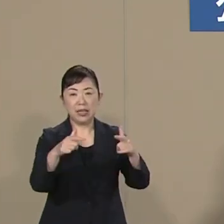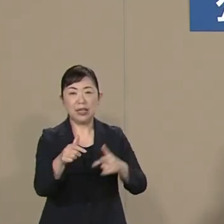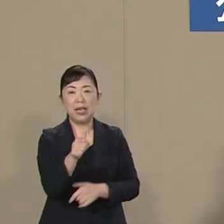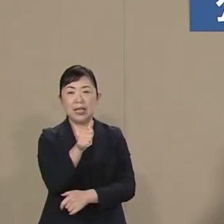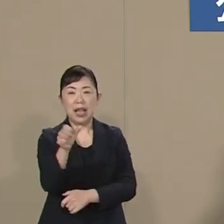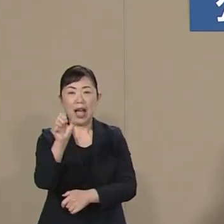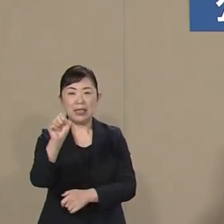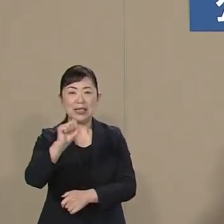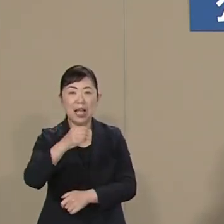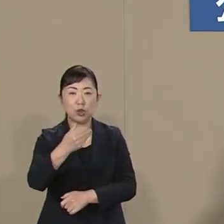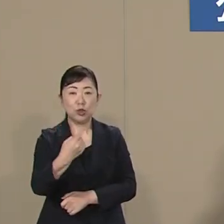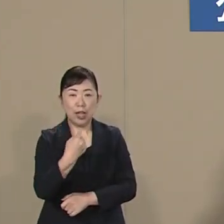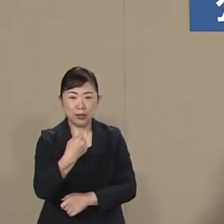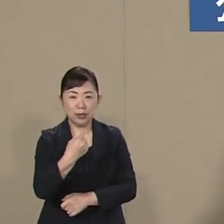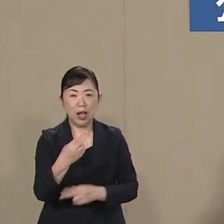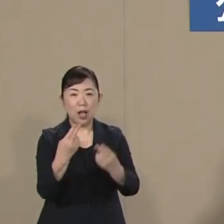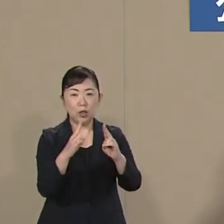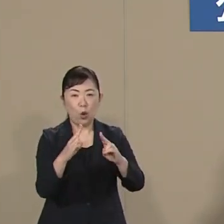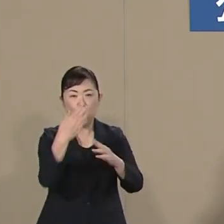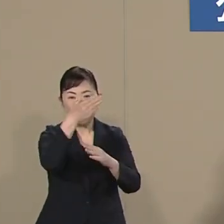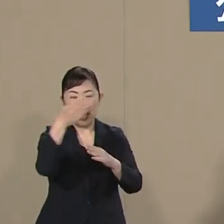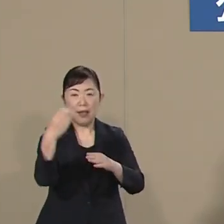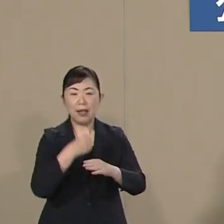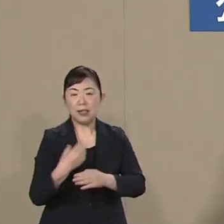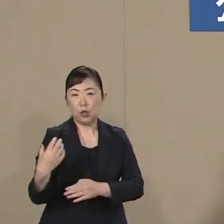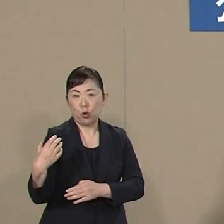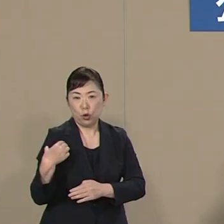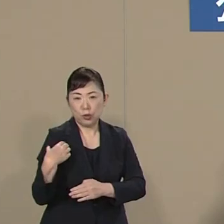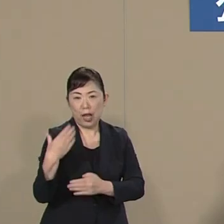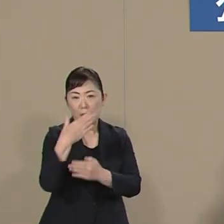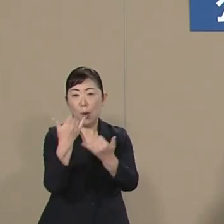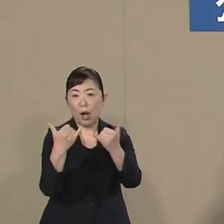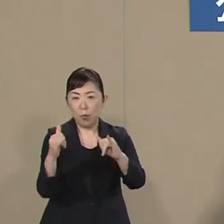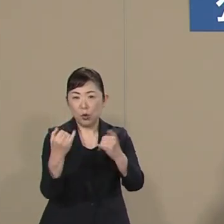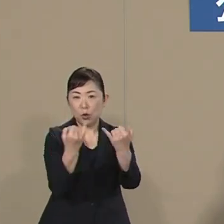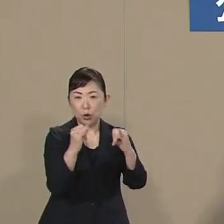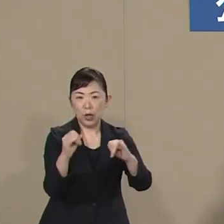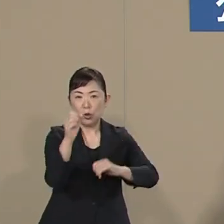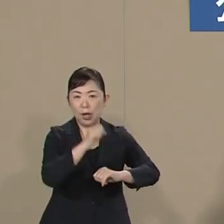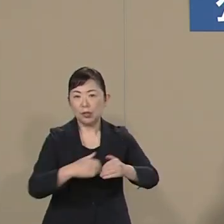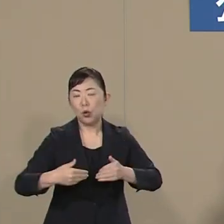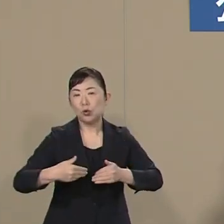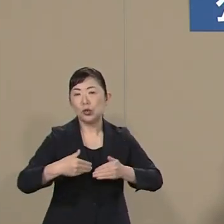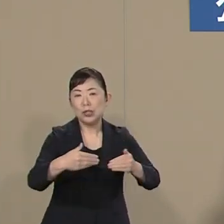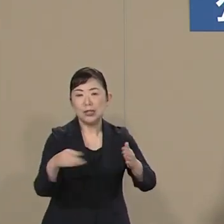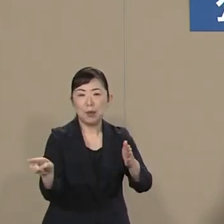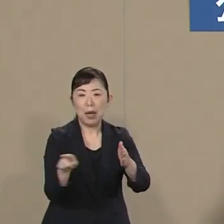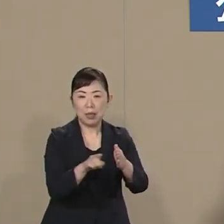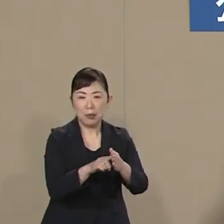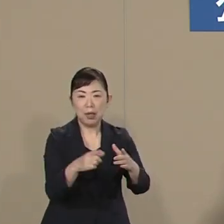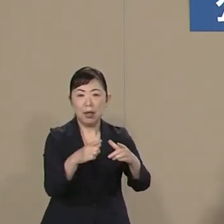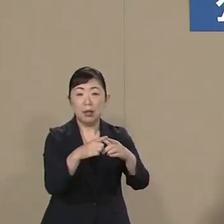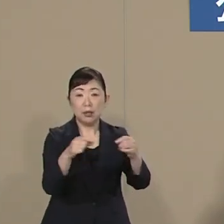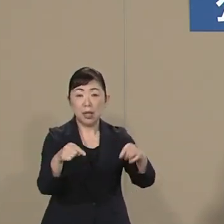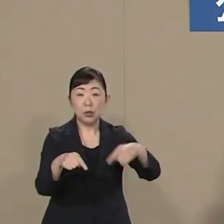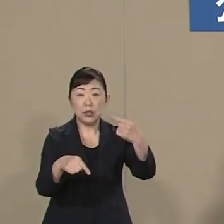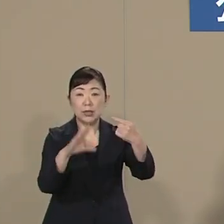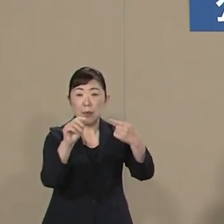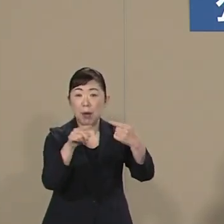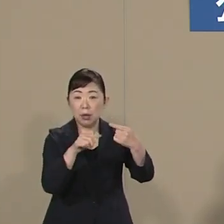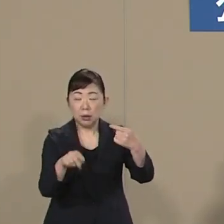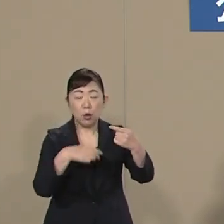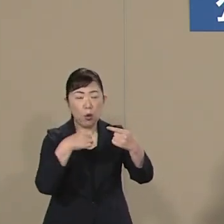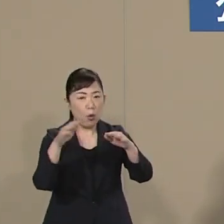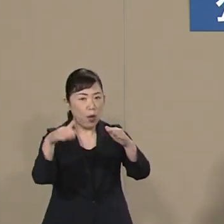平木だいさくです党青年委員長として若者と女性の活躍を推進してまいりました全国一千万